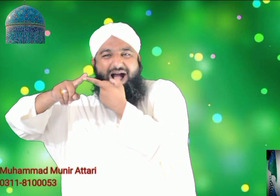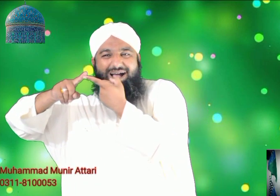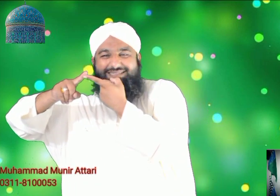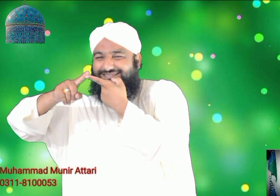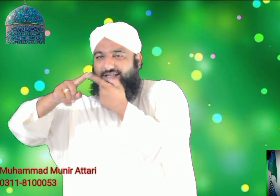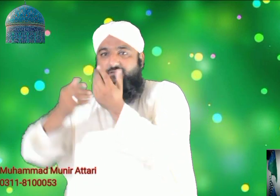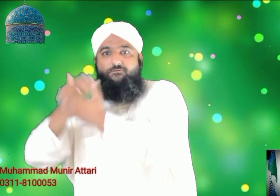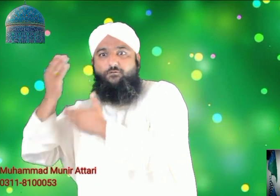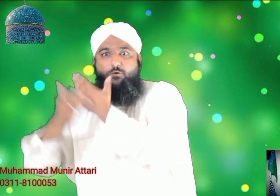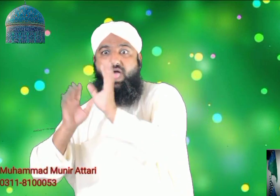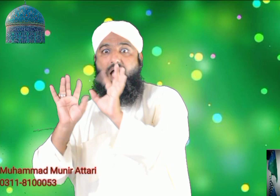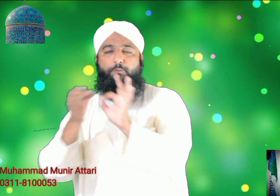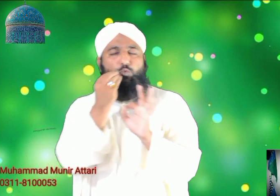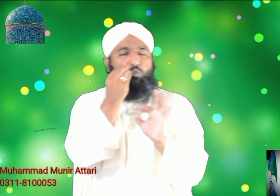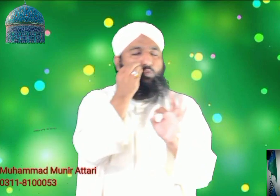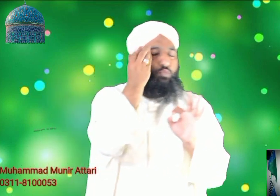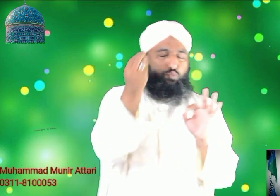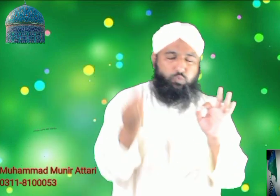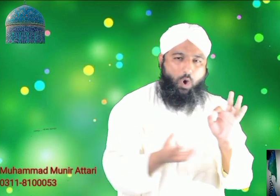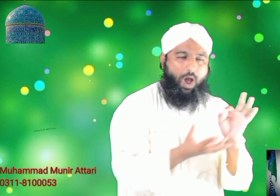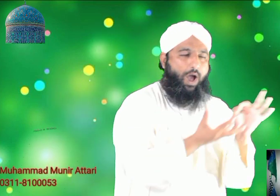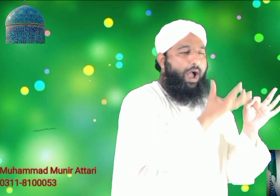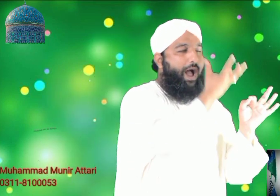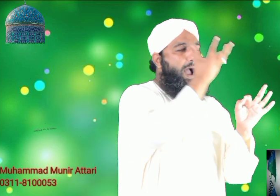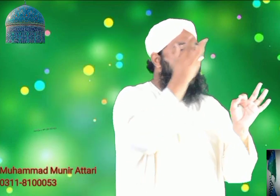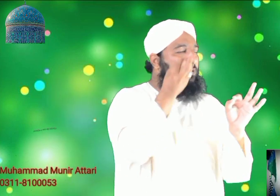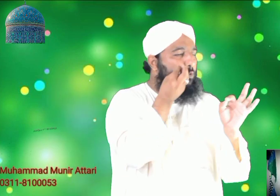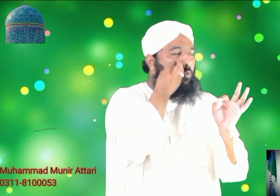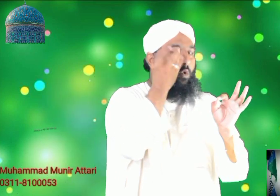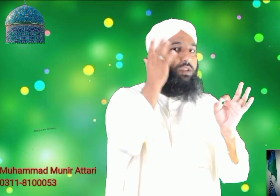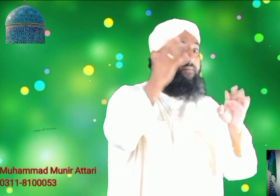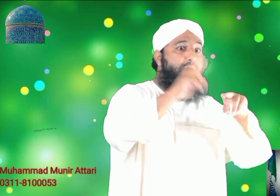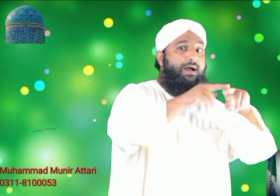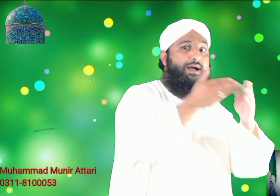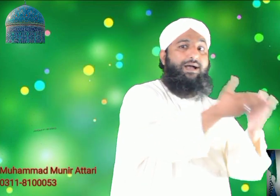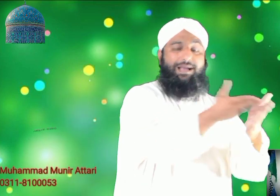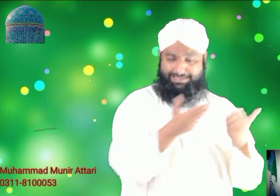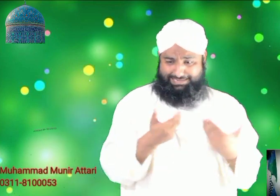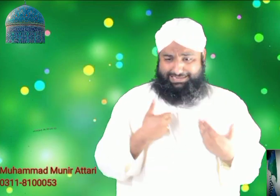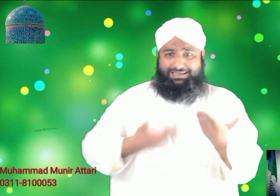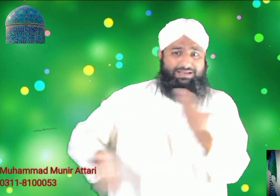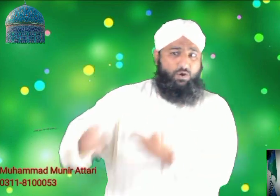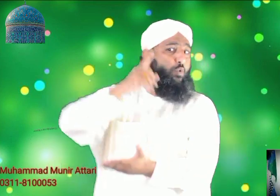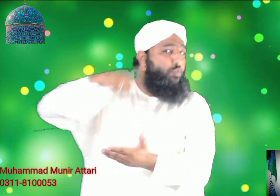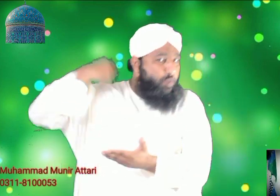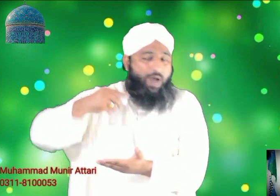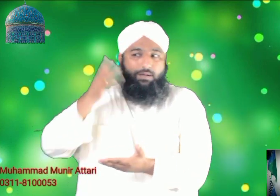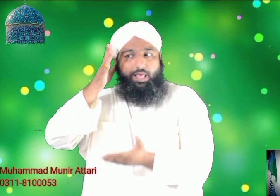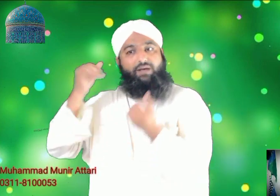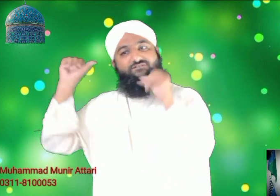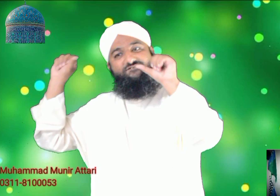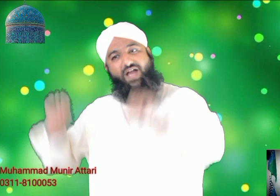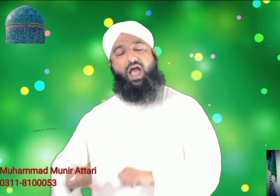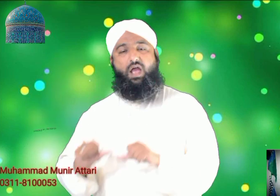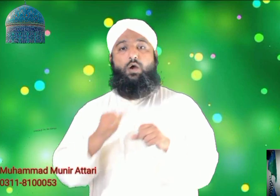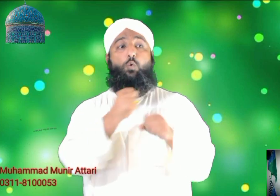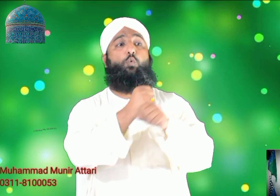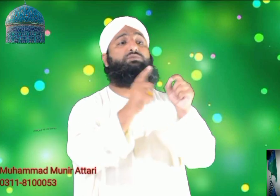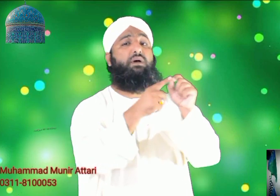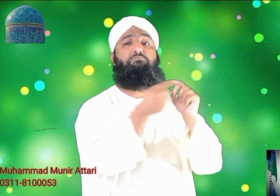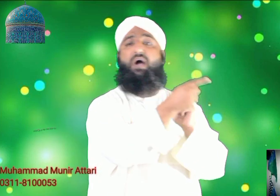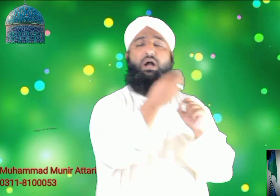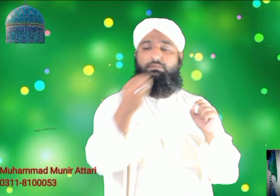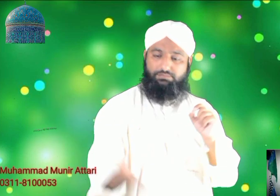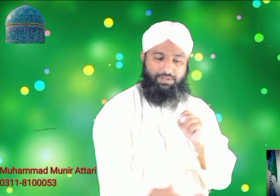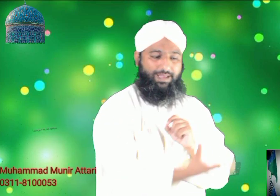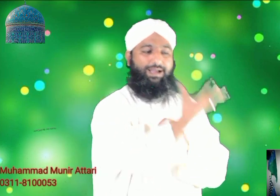پڑھے۔ سچ بتاؤ نا، یہ کیسی غوث پاک کی غلامی ہے؟ غوث پاک روز پورا قرآن پڑھیں، اور غوث پاک کا